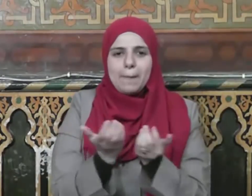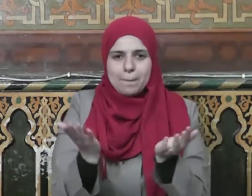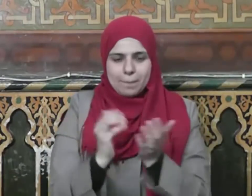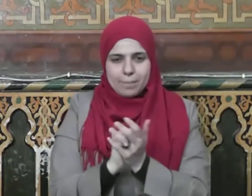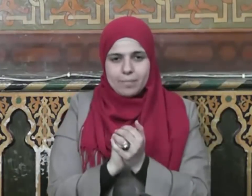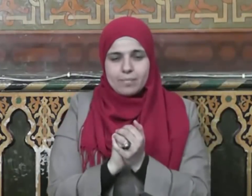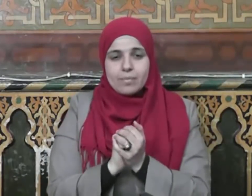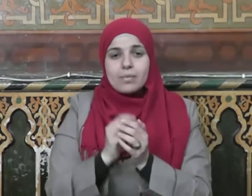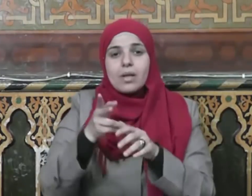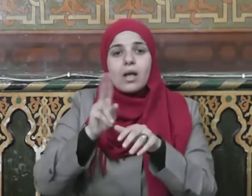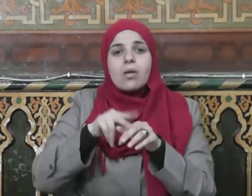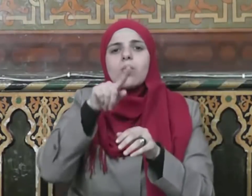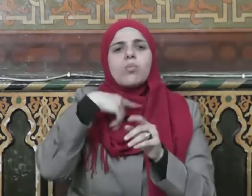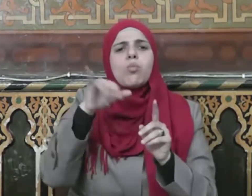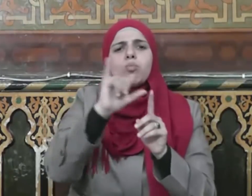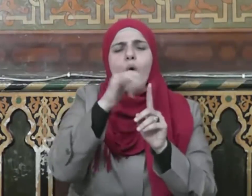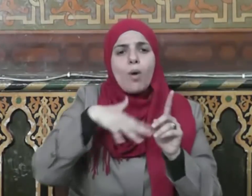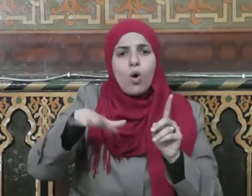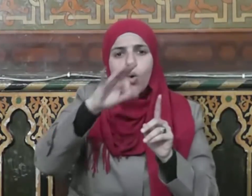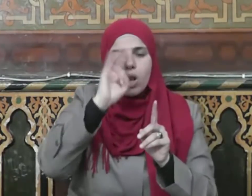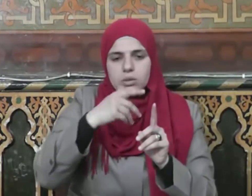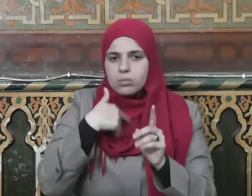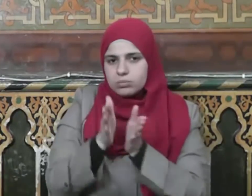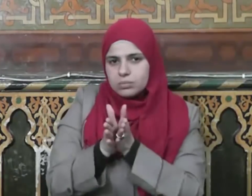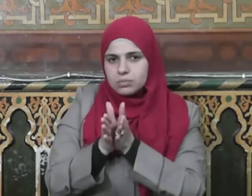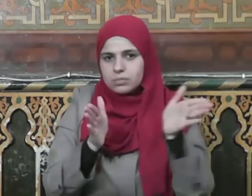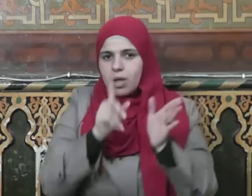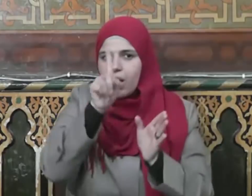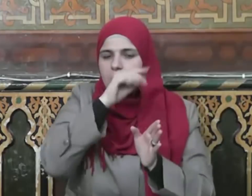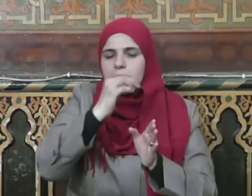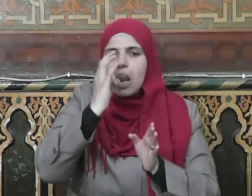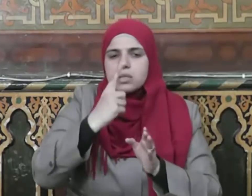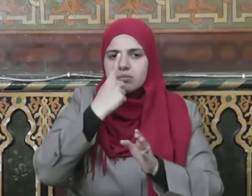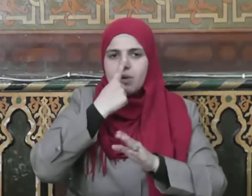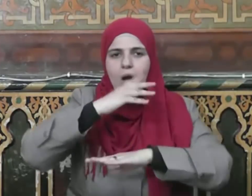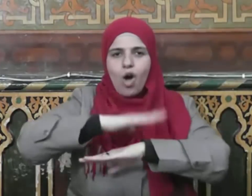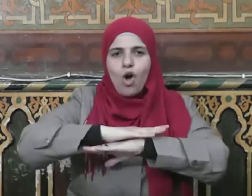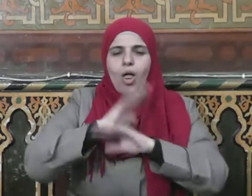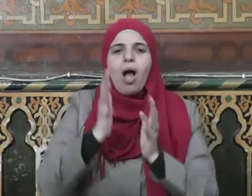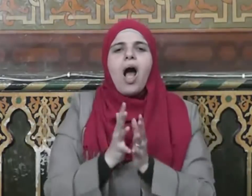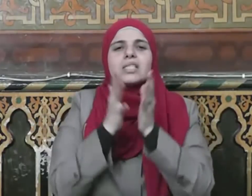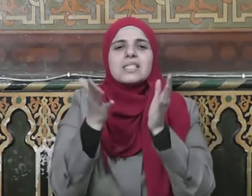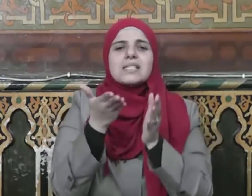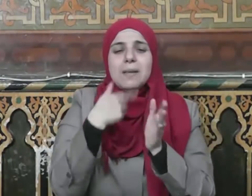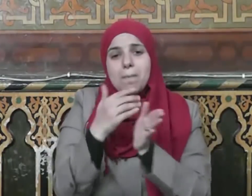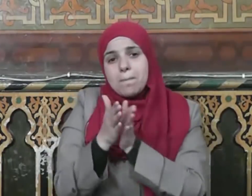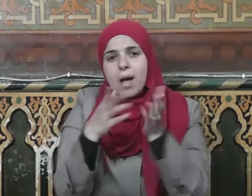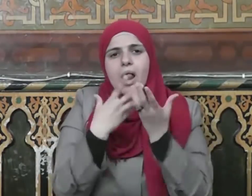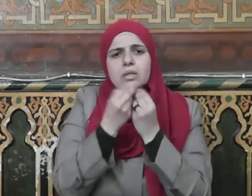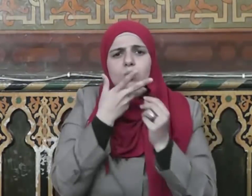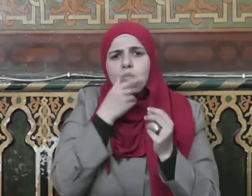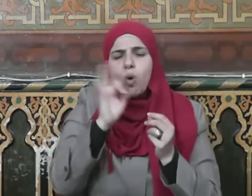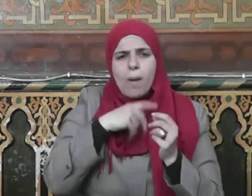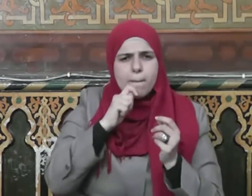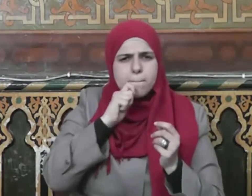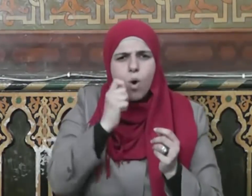فما أحوجنا إلى التخلق بهذا الخلق العظيم بعيدا عن كل مظاهر البخل والشح